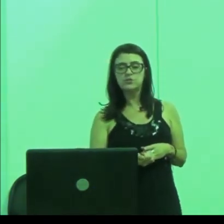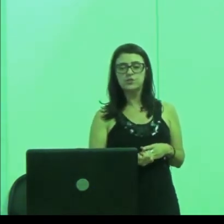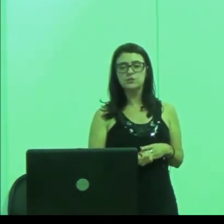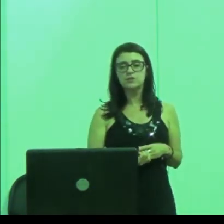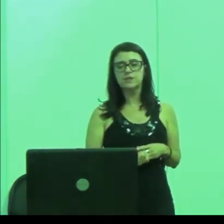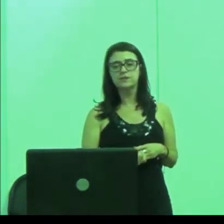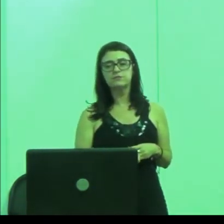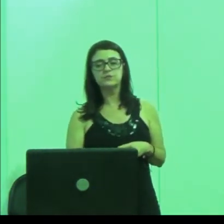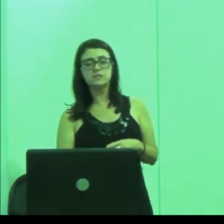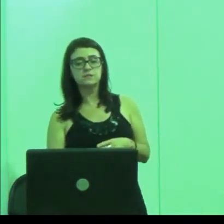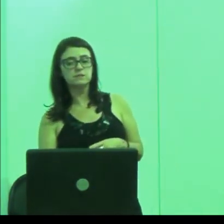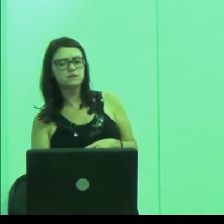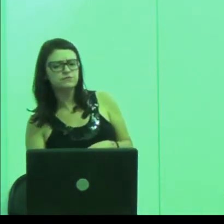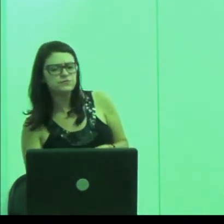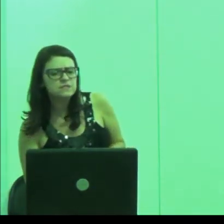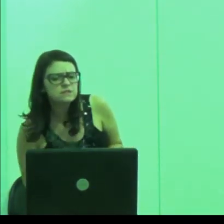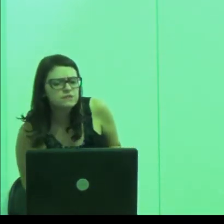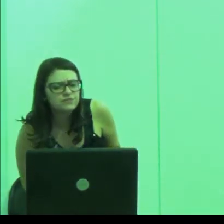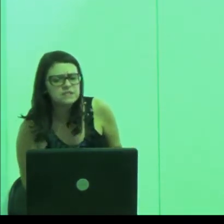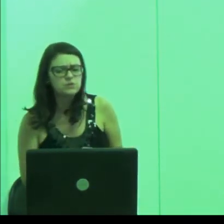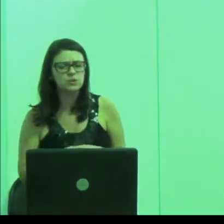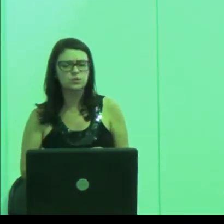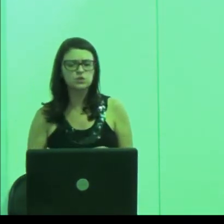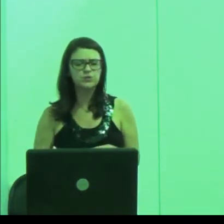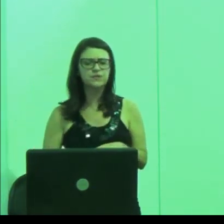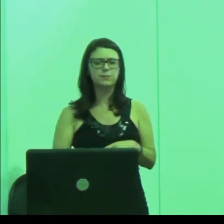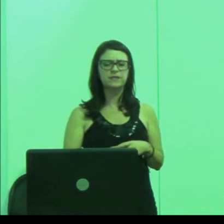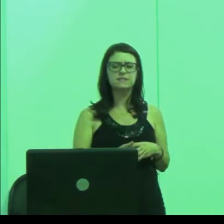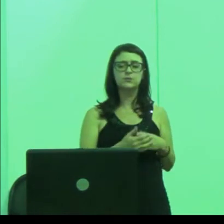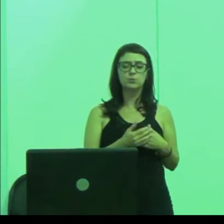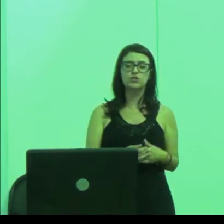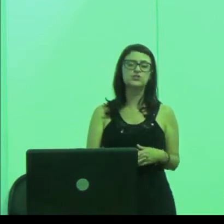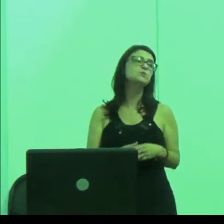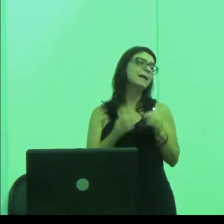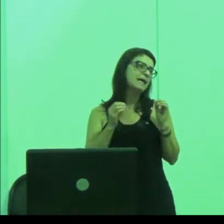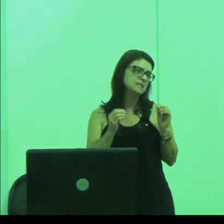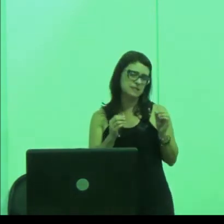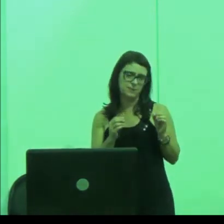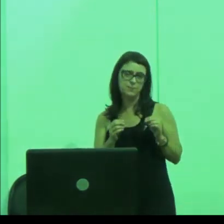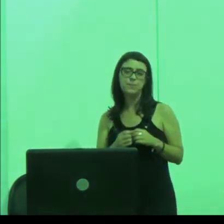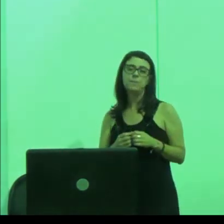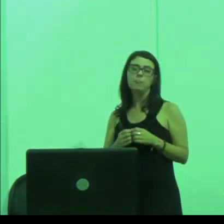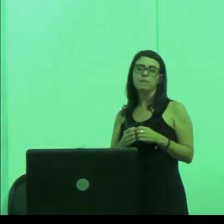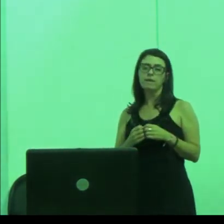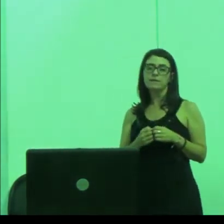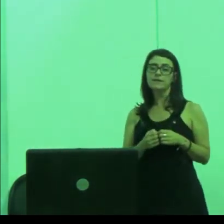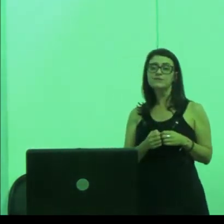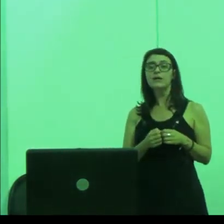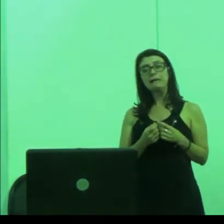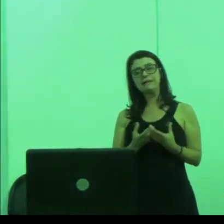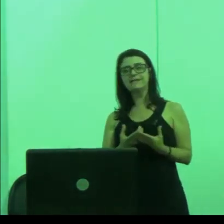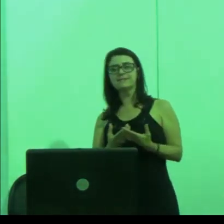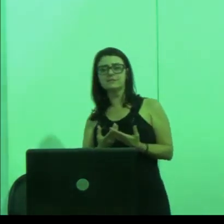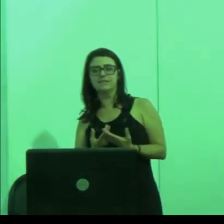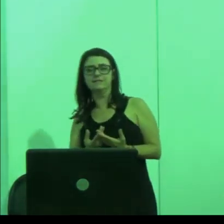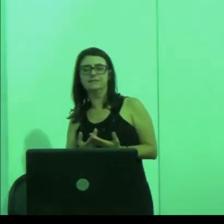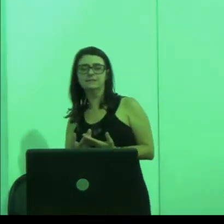disso, gostaria que revisse o seu uso, pois fica parecendo, como já disse, uma carina. O cara falou, ah, tem razão, né?